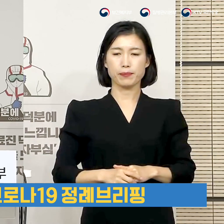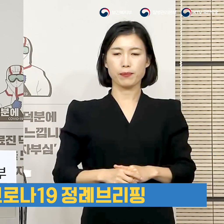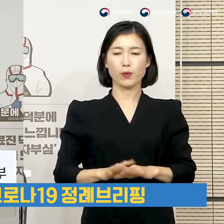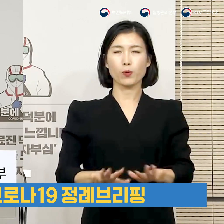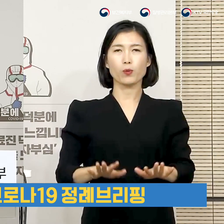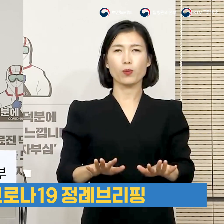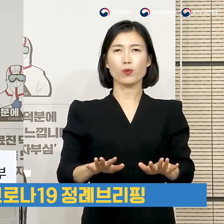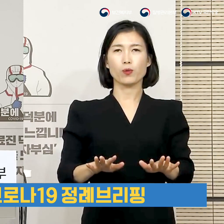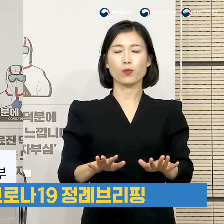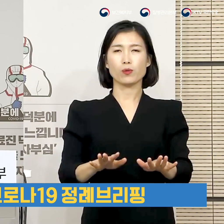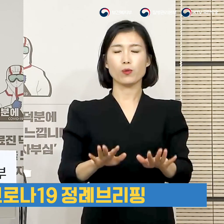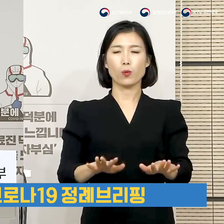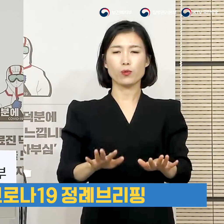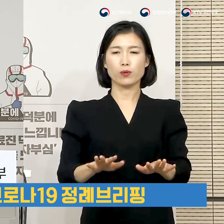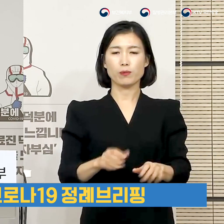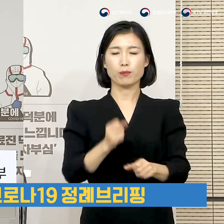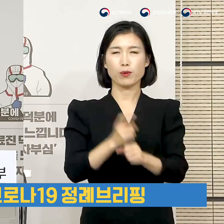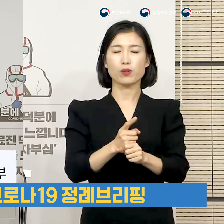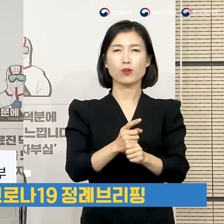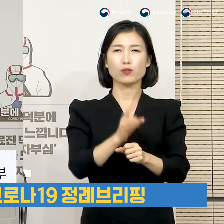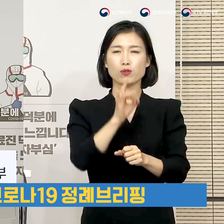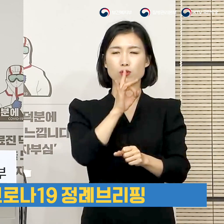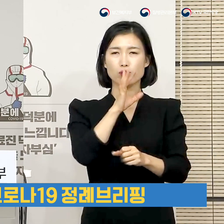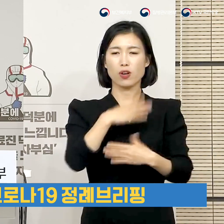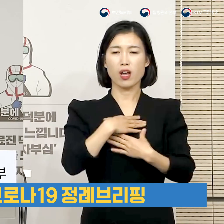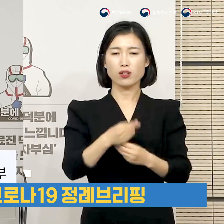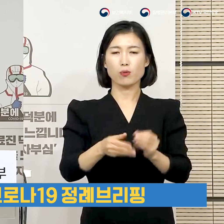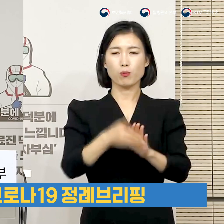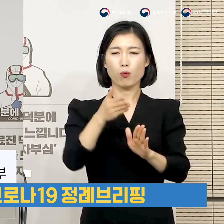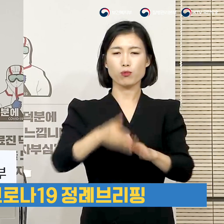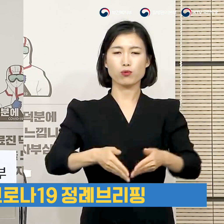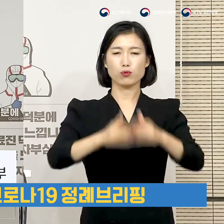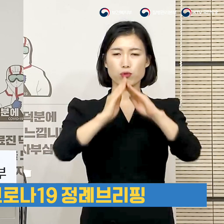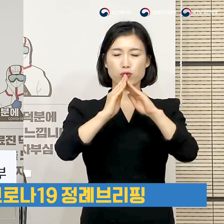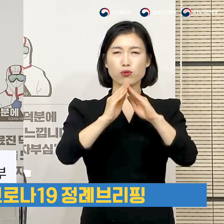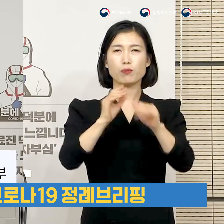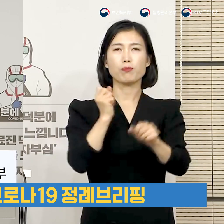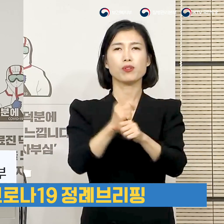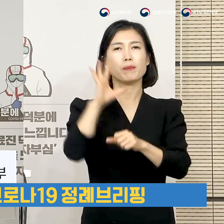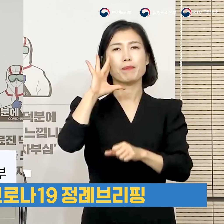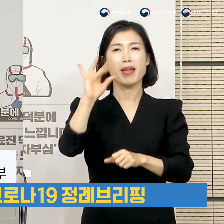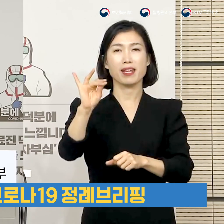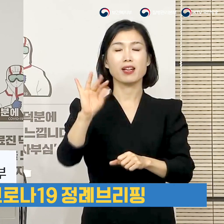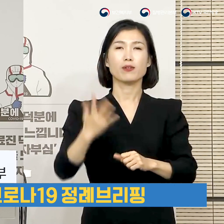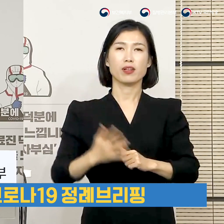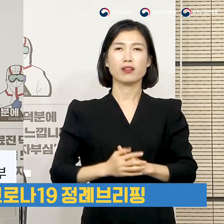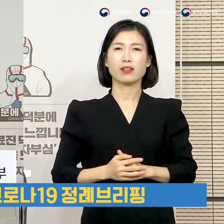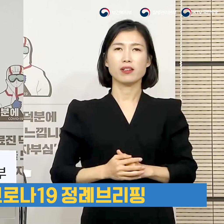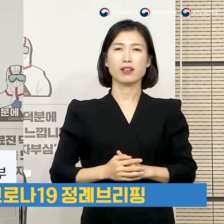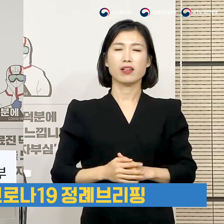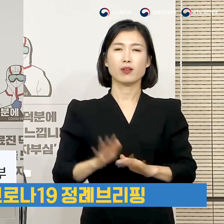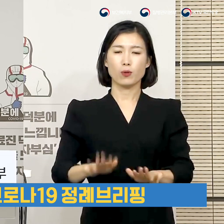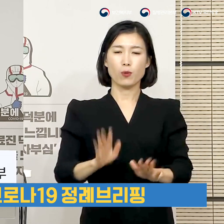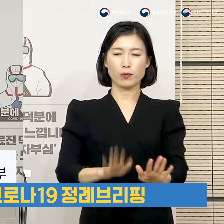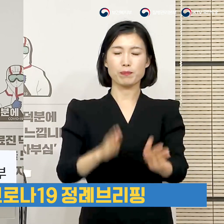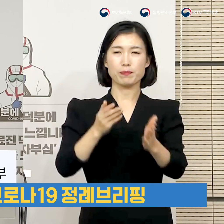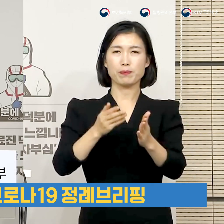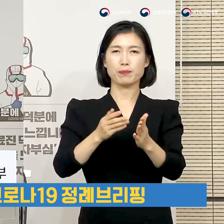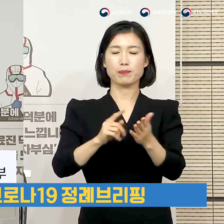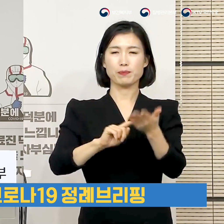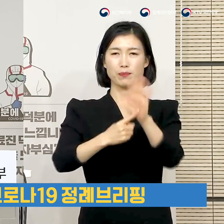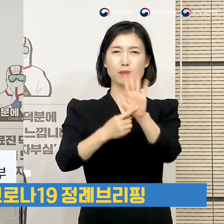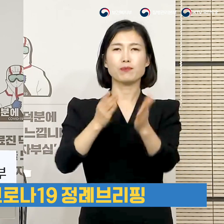어느새 저희가 중수본 설치 운영한 지 100일이 되었고, 브리핑을 200회,